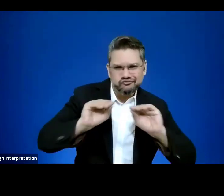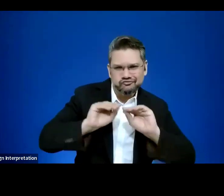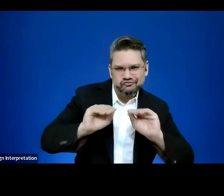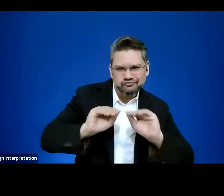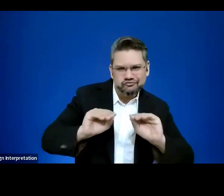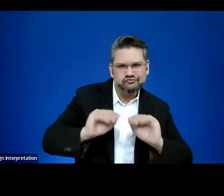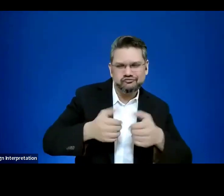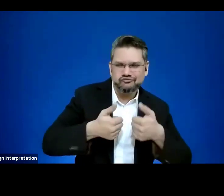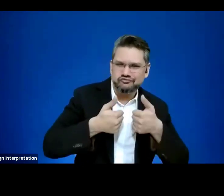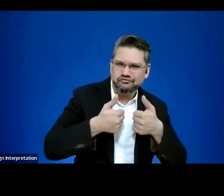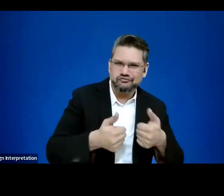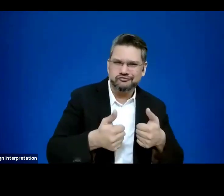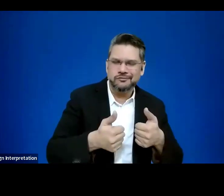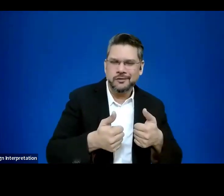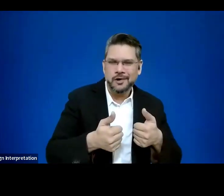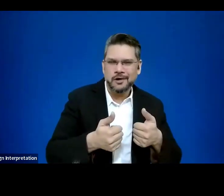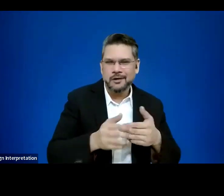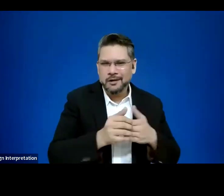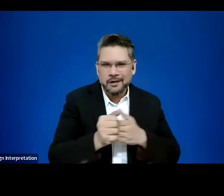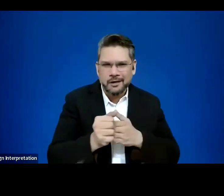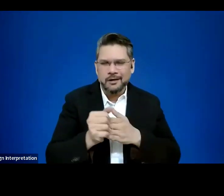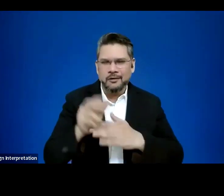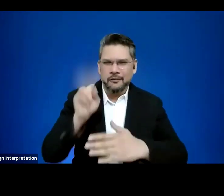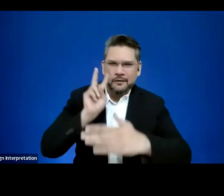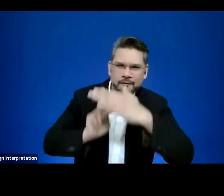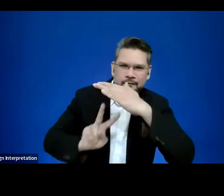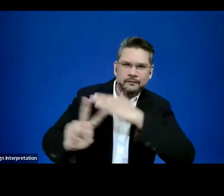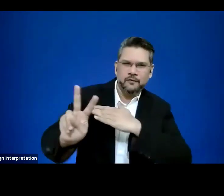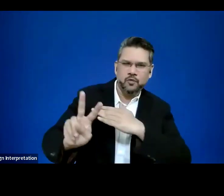他是一个非常有热情的领导者，